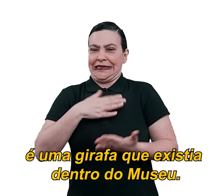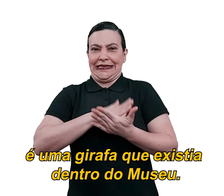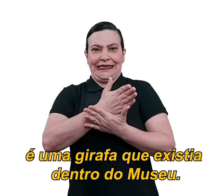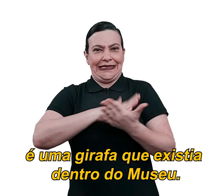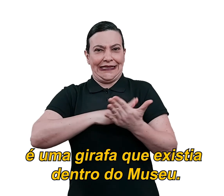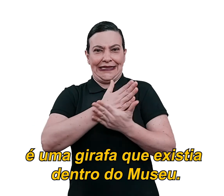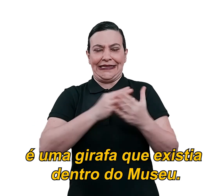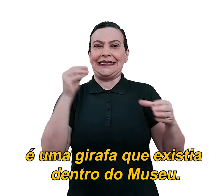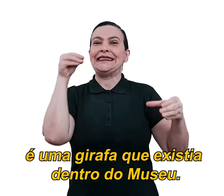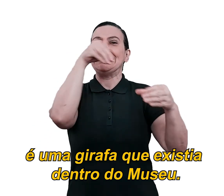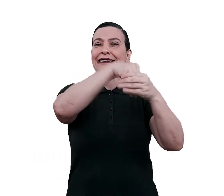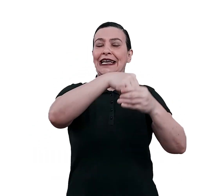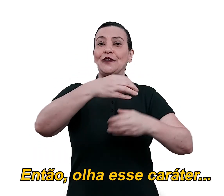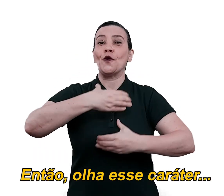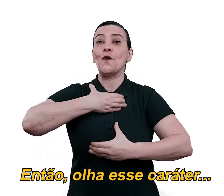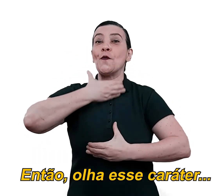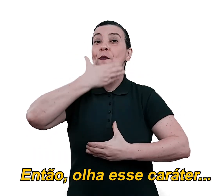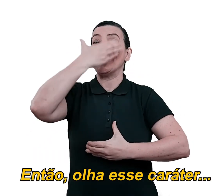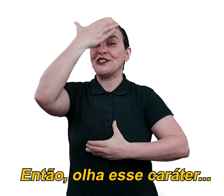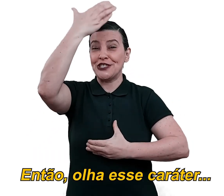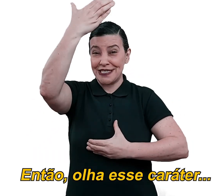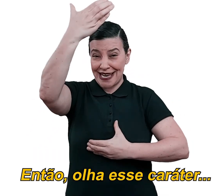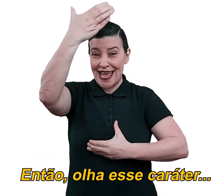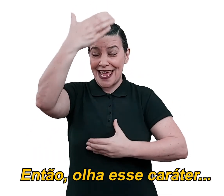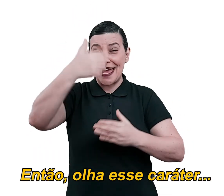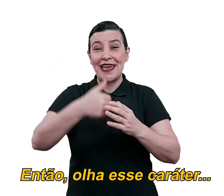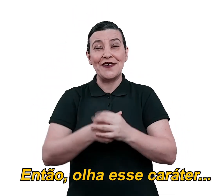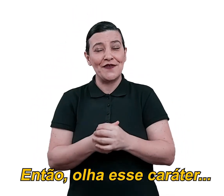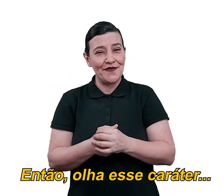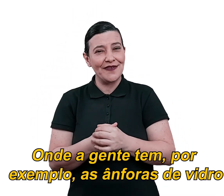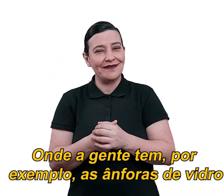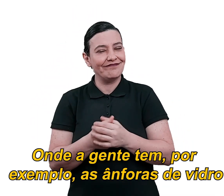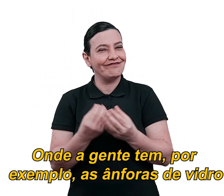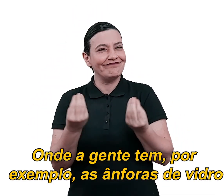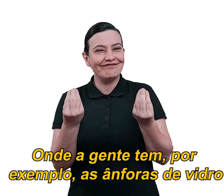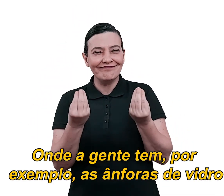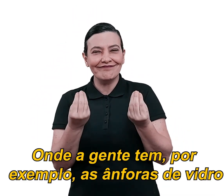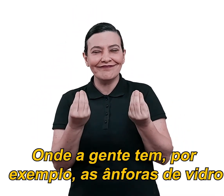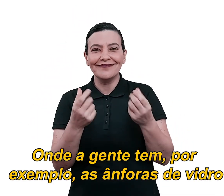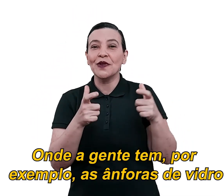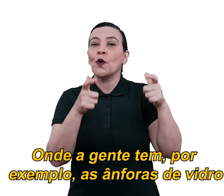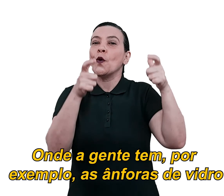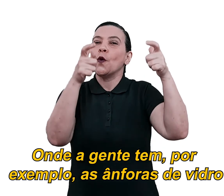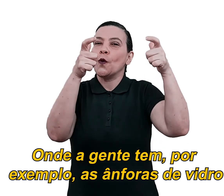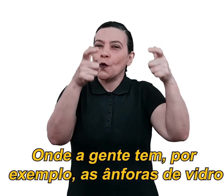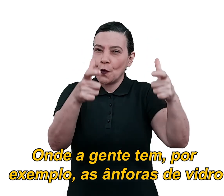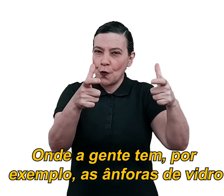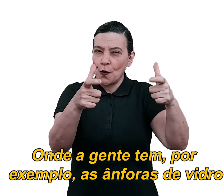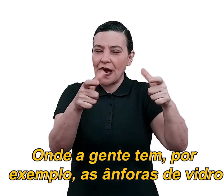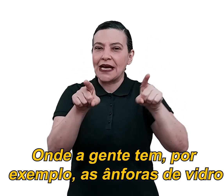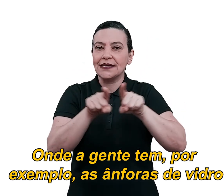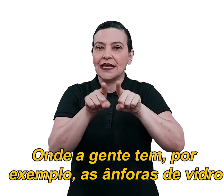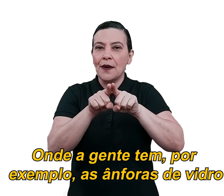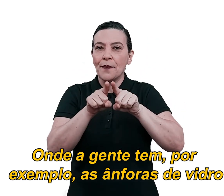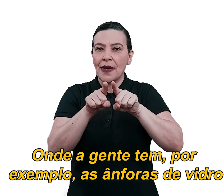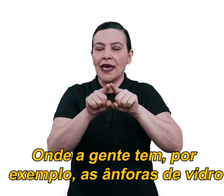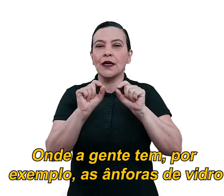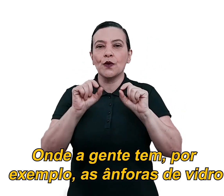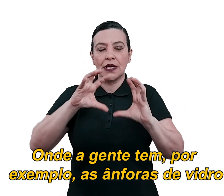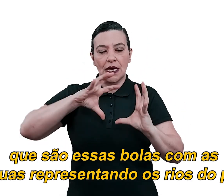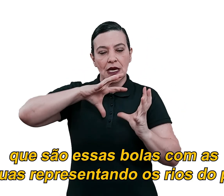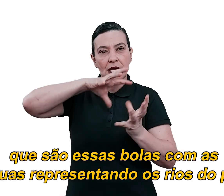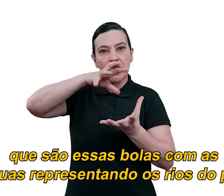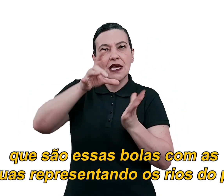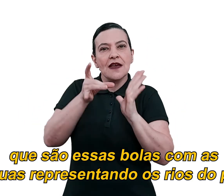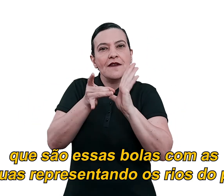girafa que existia dentro do museu. Né? Então, olha esse caráter onde a gente tem, por exemplo, as ânforas de